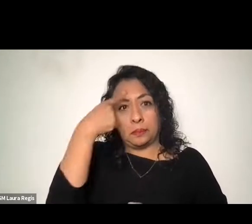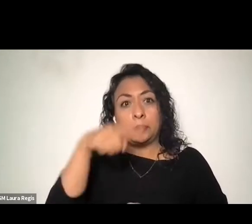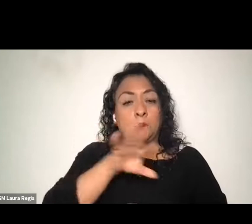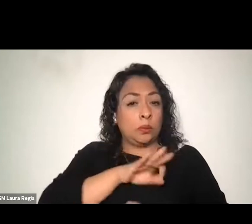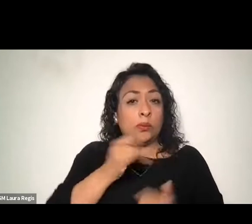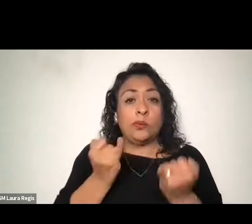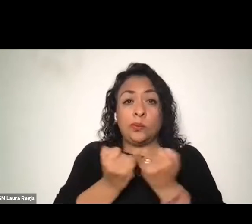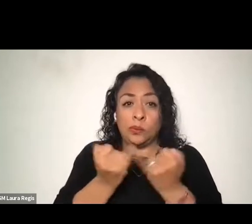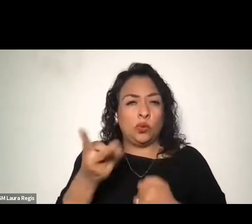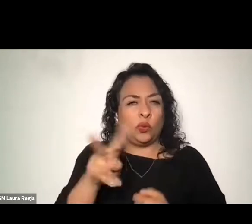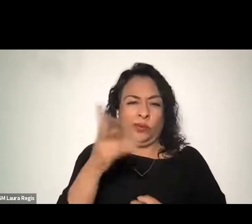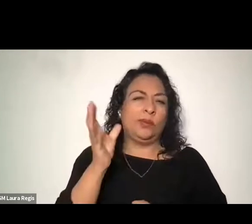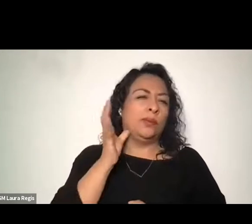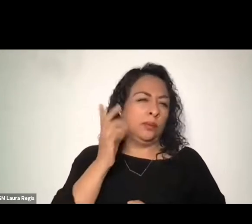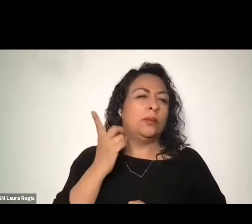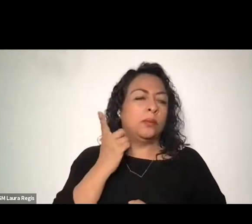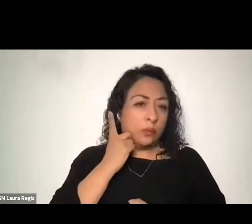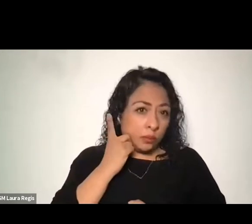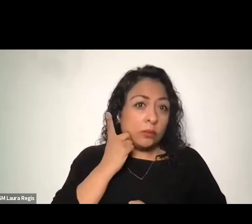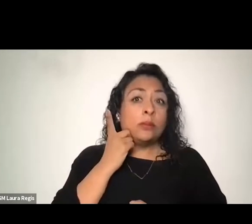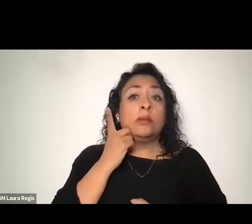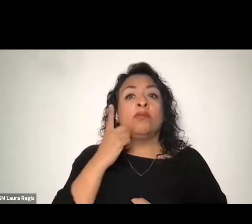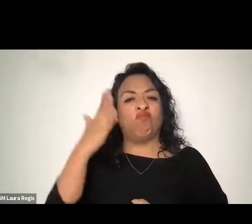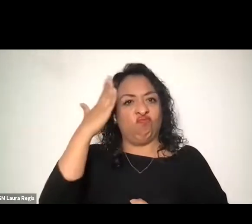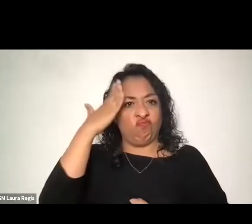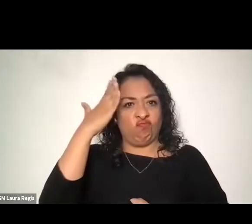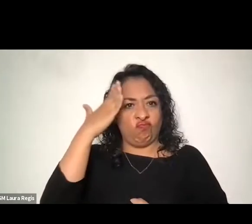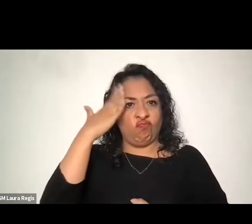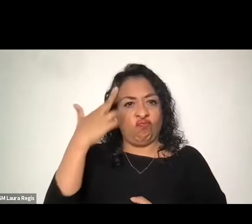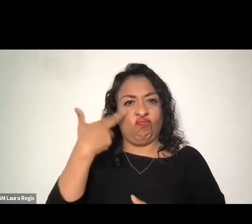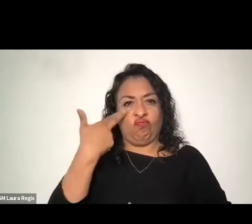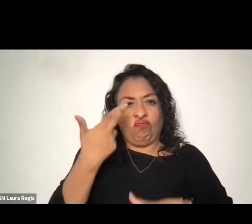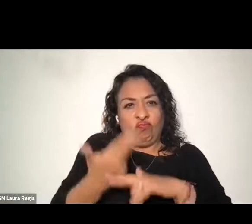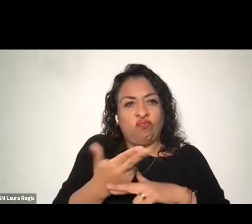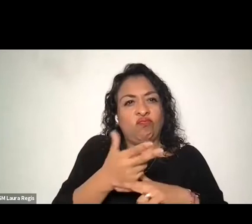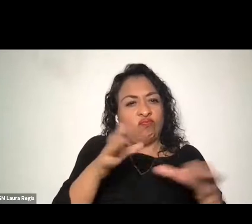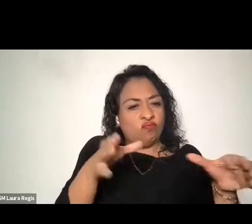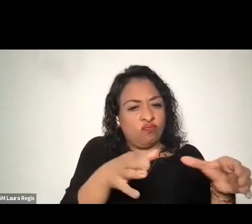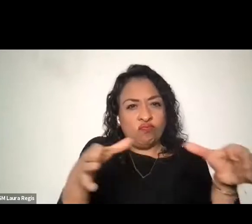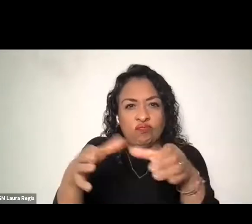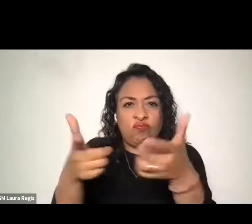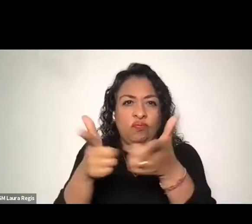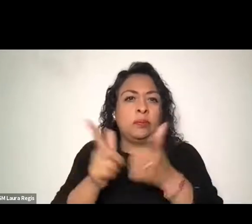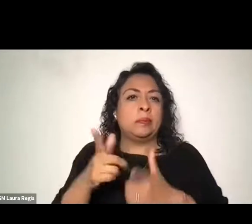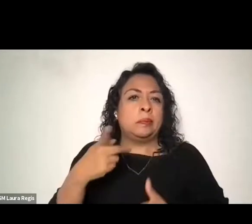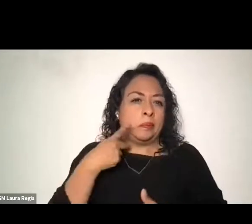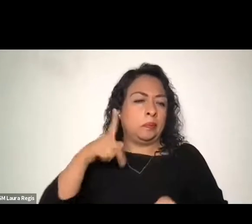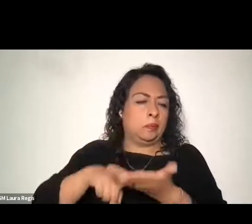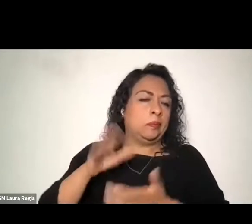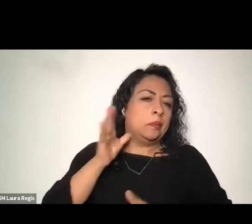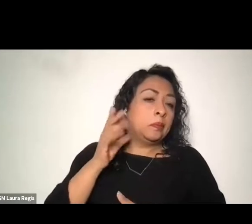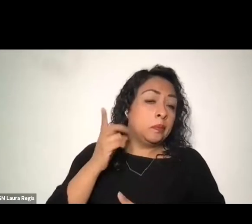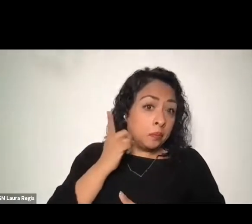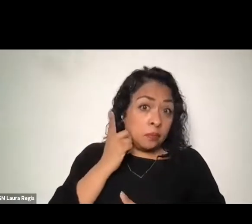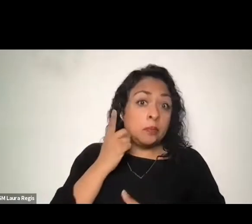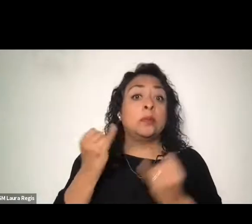también ambas de la Cámara de Diputados, las cabezas de todas las fracciones de los partidos en el Congreso, y también lo